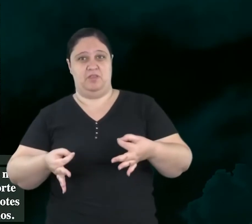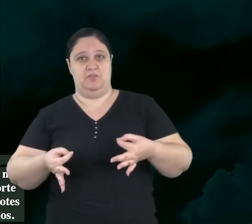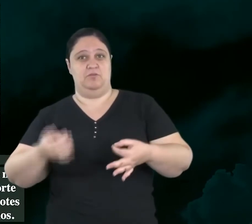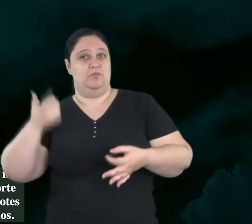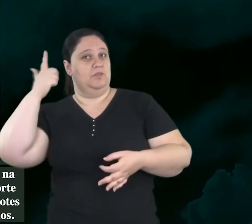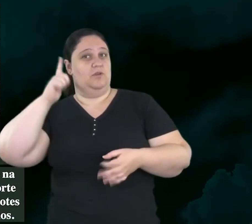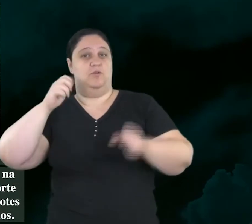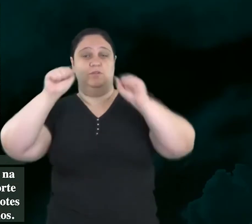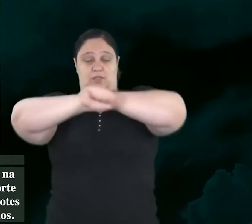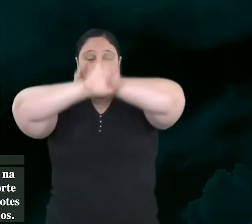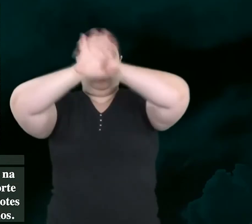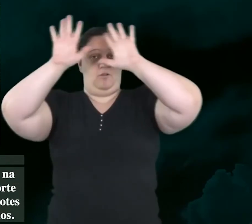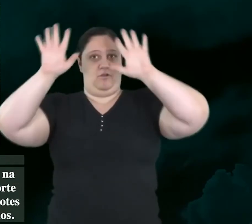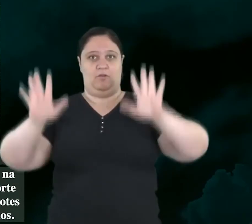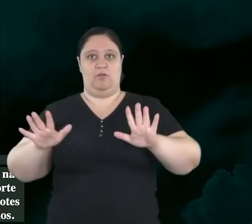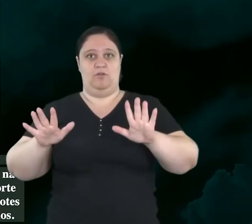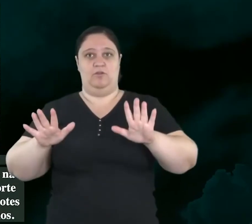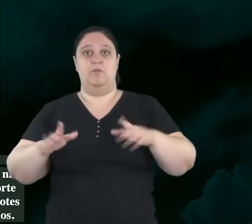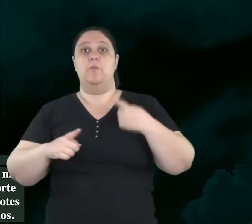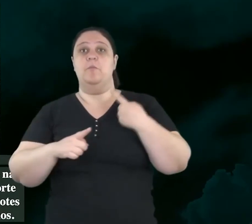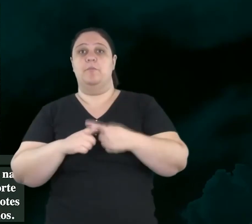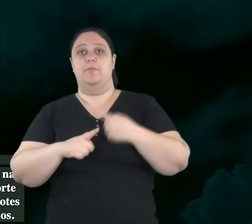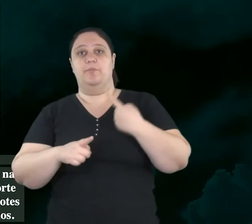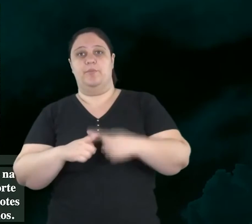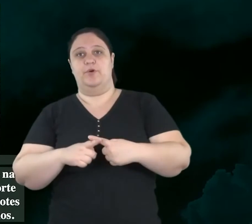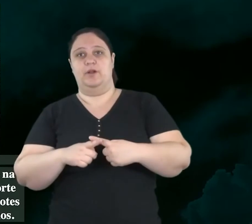glorificação, não deixaram o Senhor,